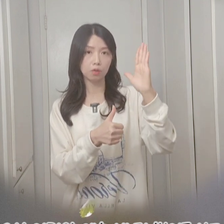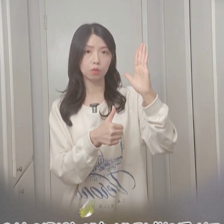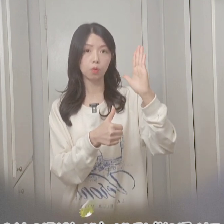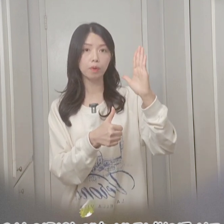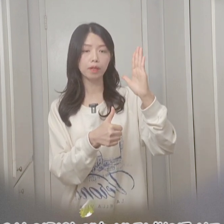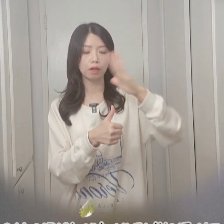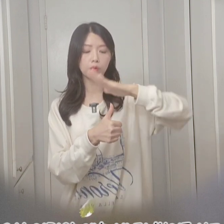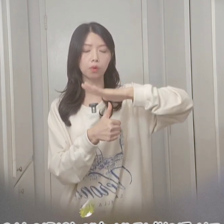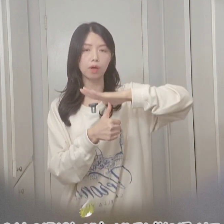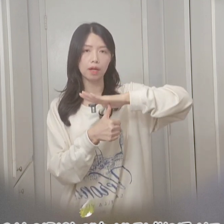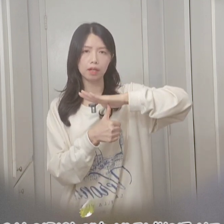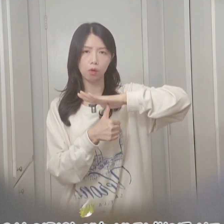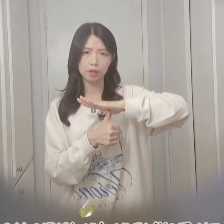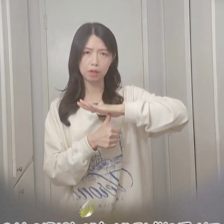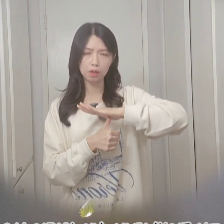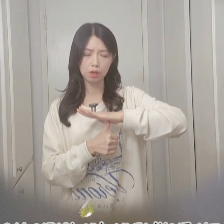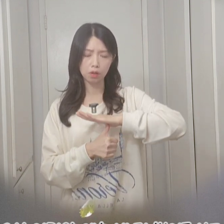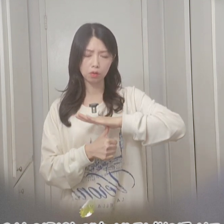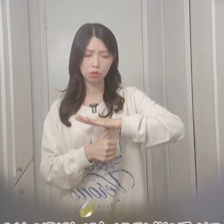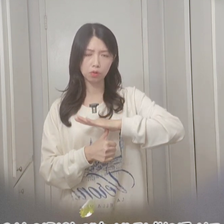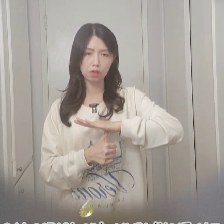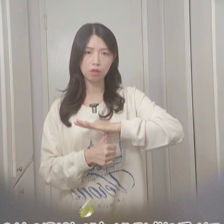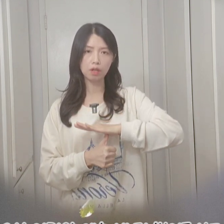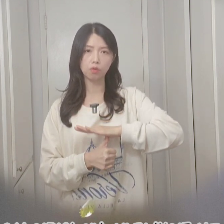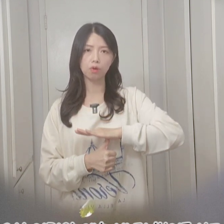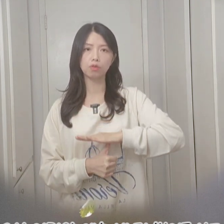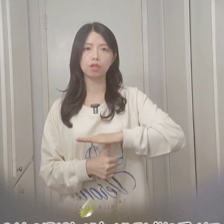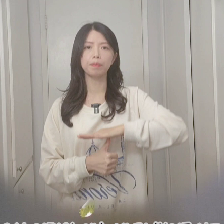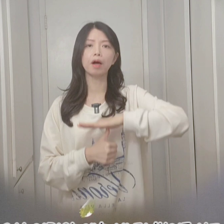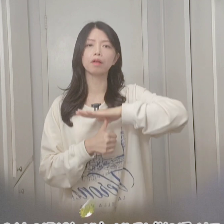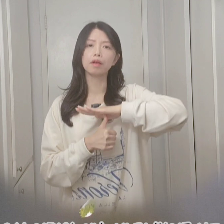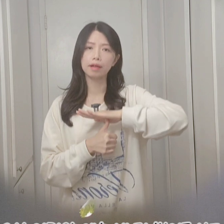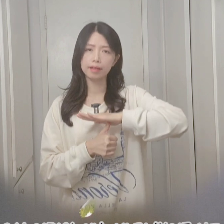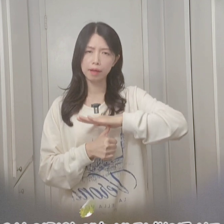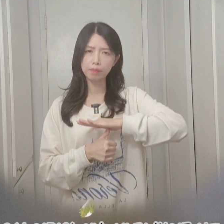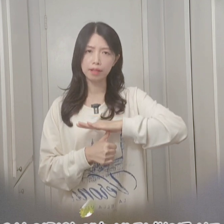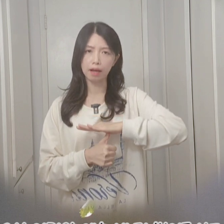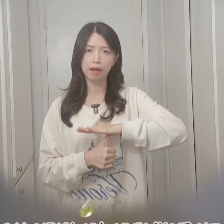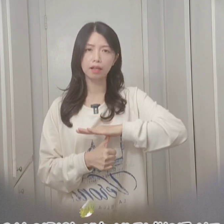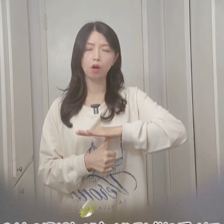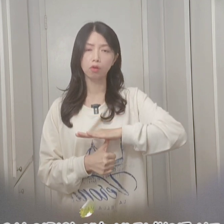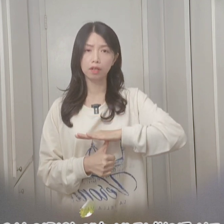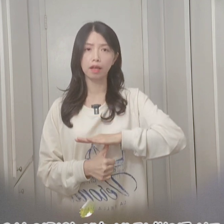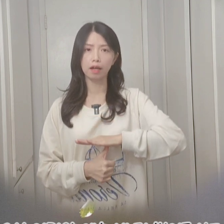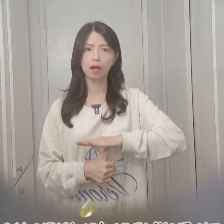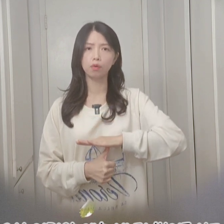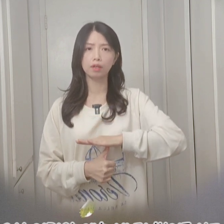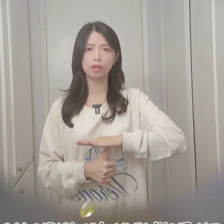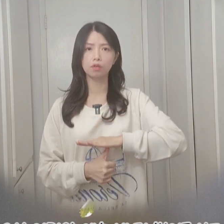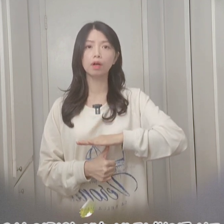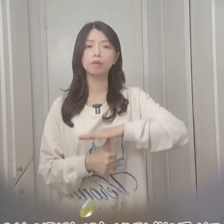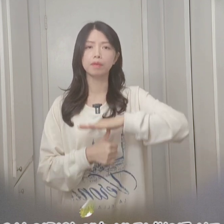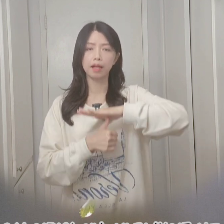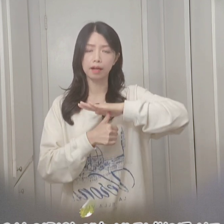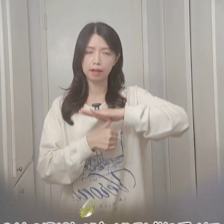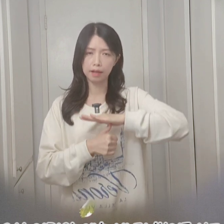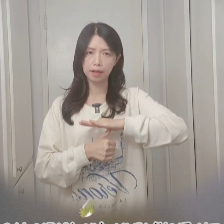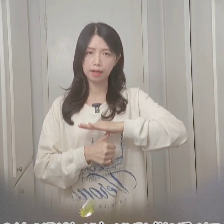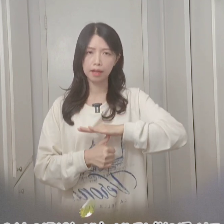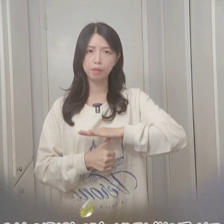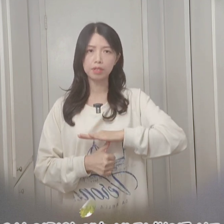다른 손 손바닥으로 이 엄지를 꾹 천천히 눌러주시면 참다, 견디다 라고 한 뜻의 수어가